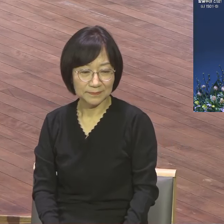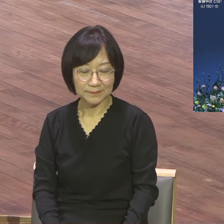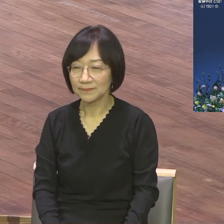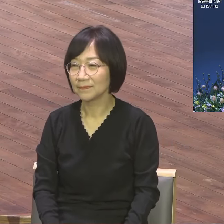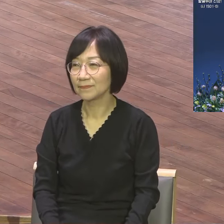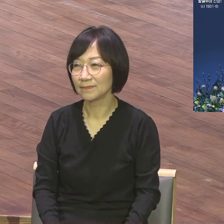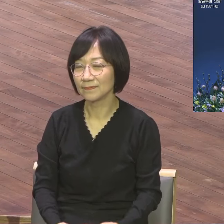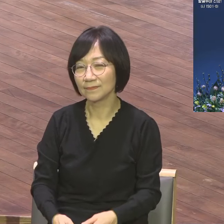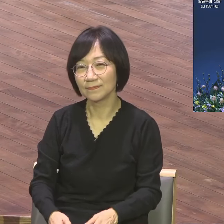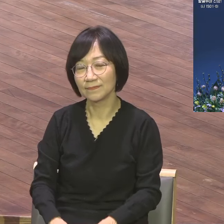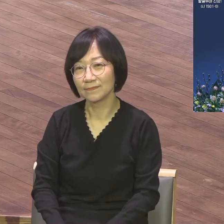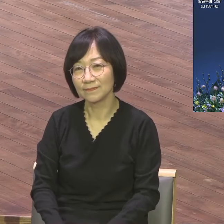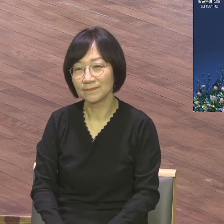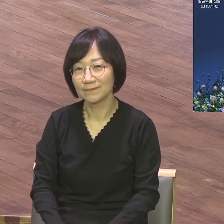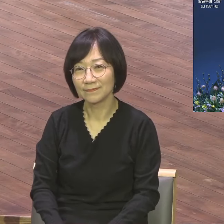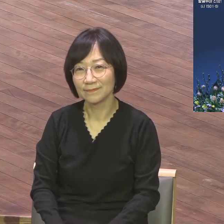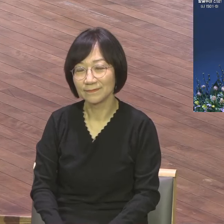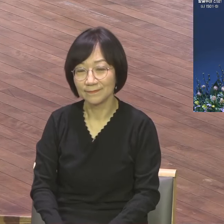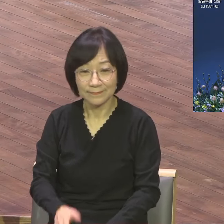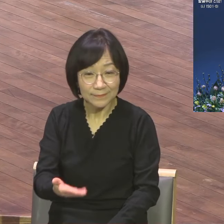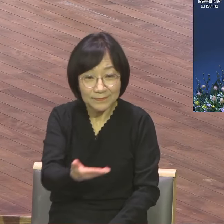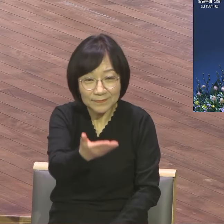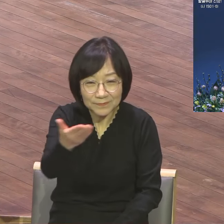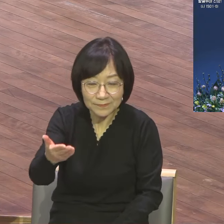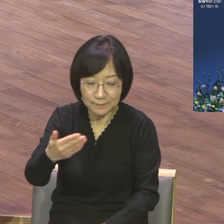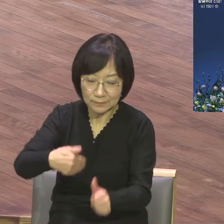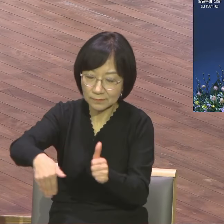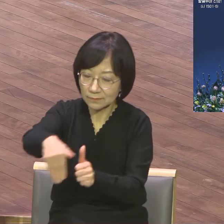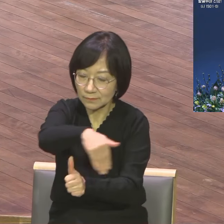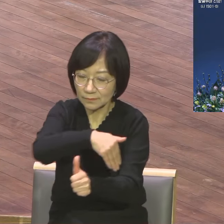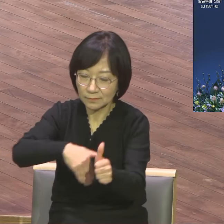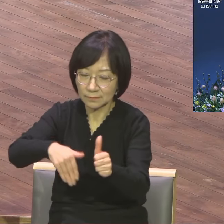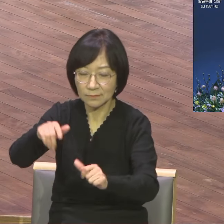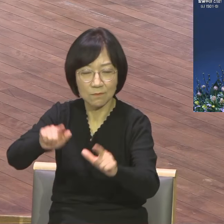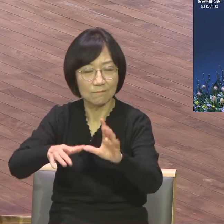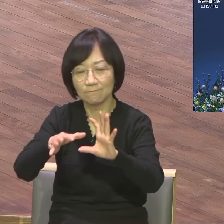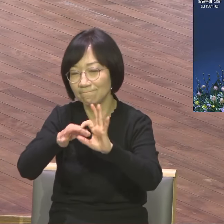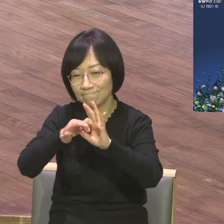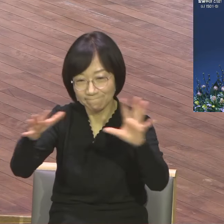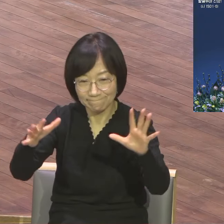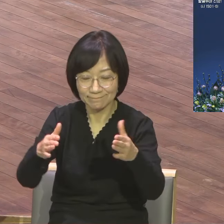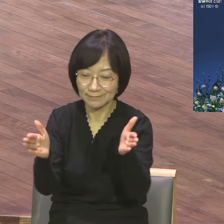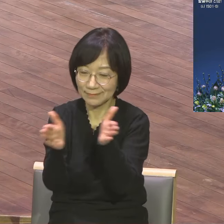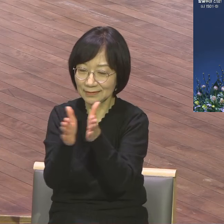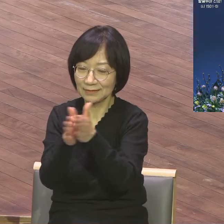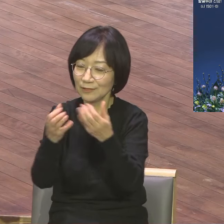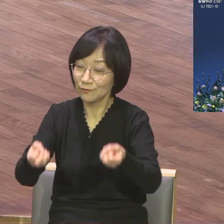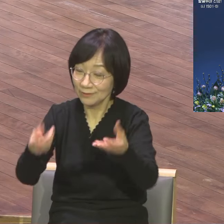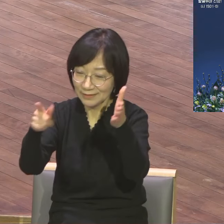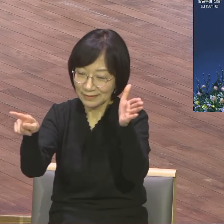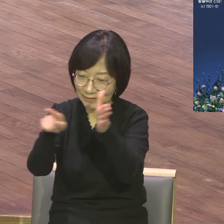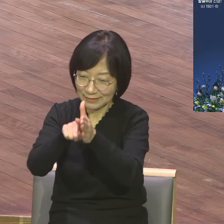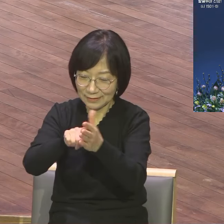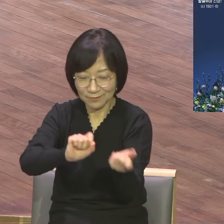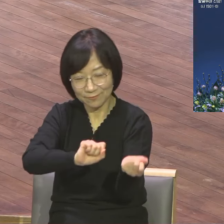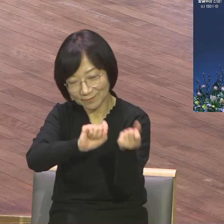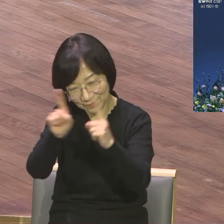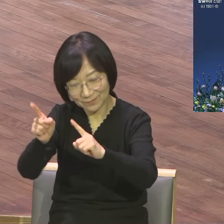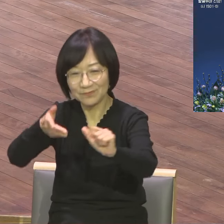영계전 성도님의 말씀을 통해서 어떤 상황과 환경 속에서도 할렐루야 신앙을 회복하시기 바랍니다.